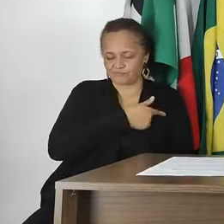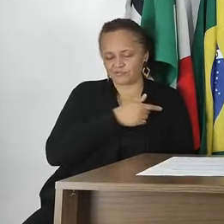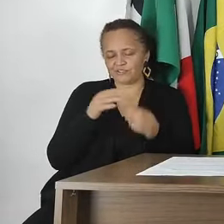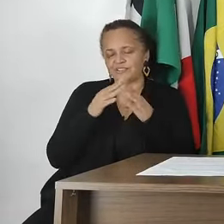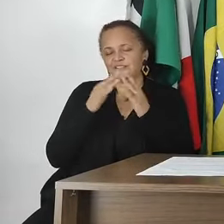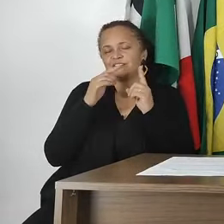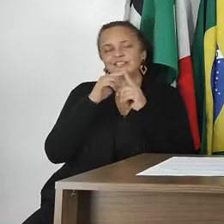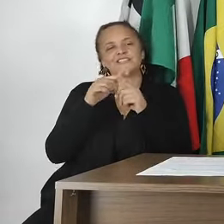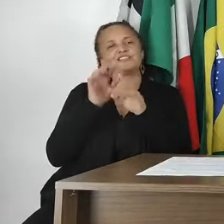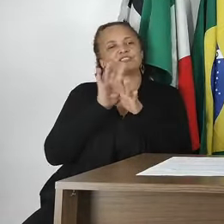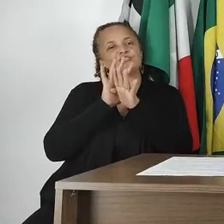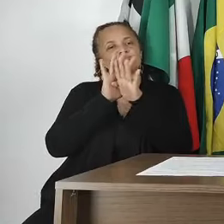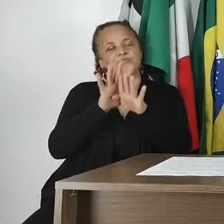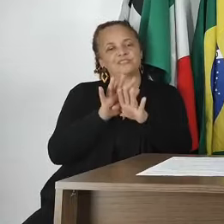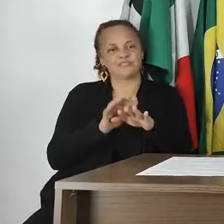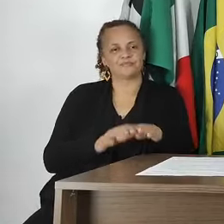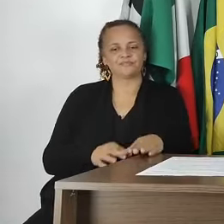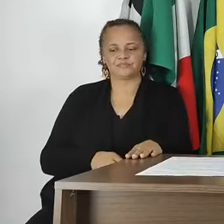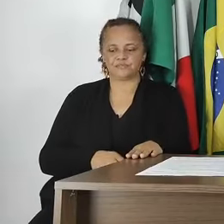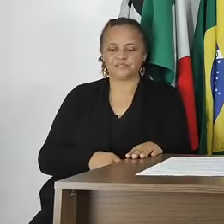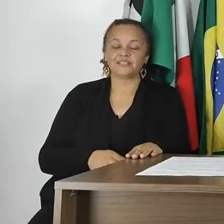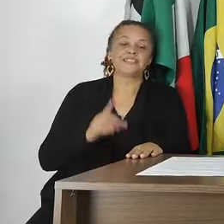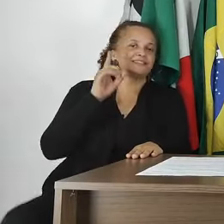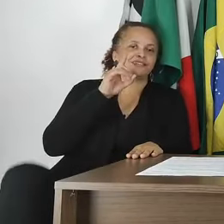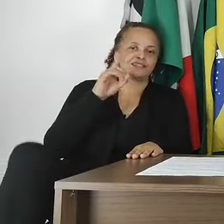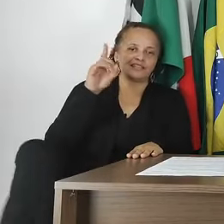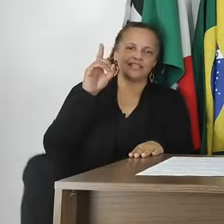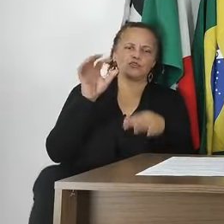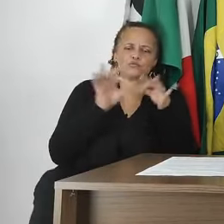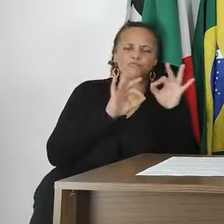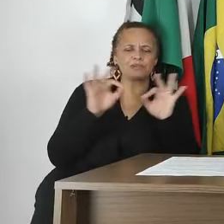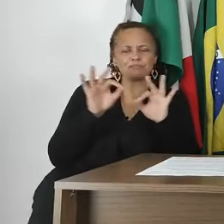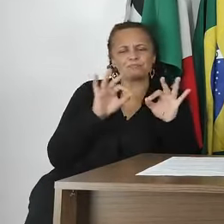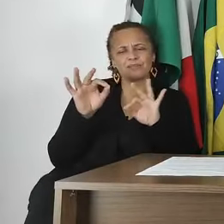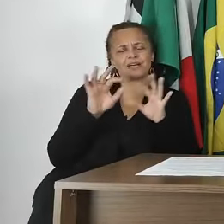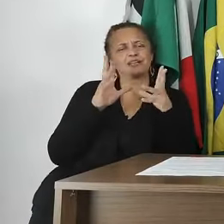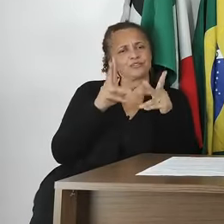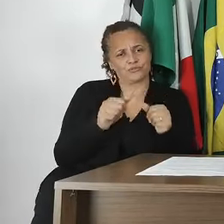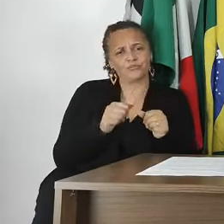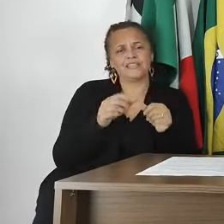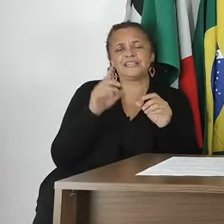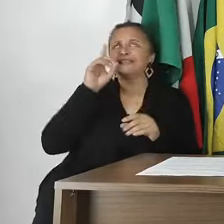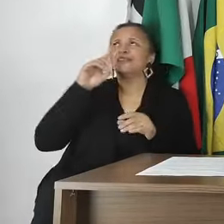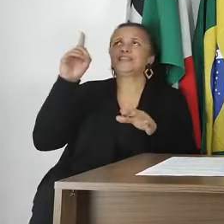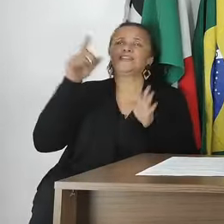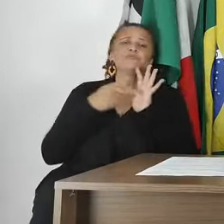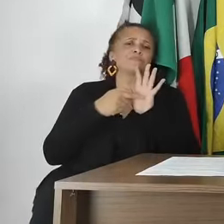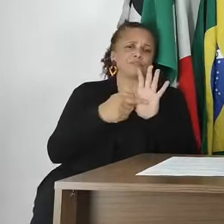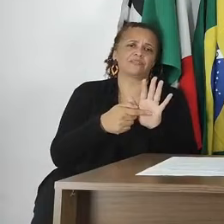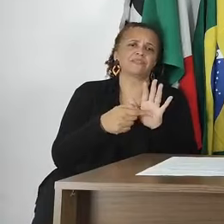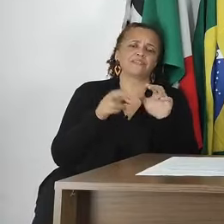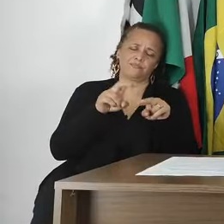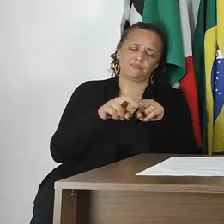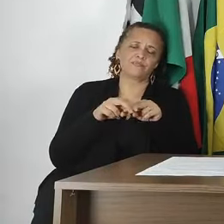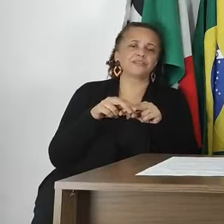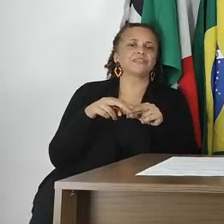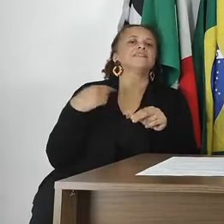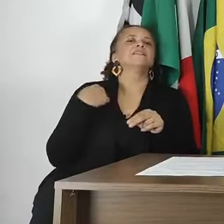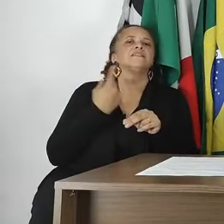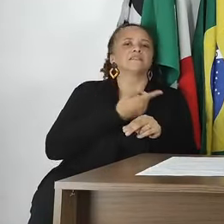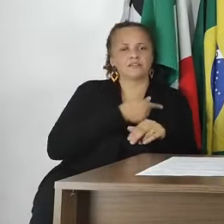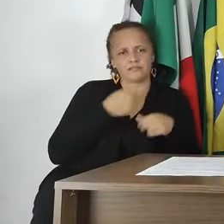naquele dia que estavam precisando. É Deus que prepara as coisas, é Deus que nos mostra, e por isso nós temos que estar